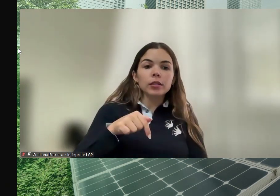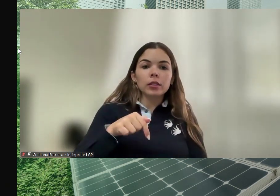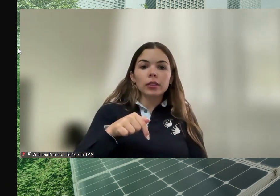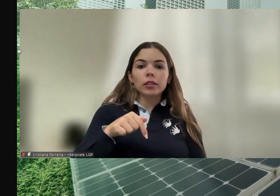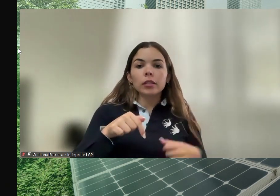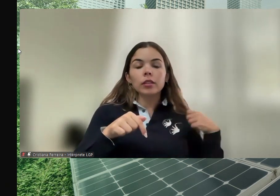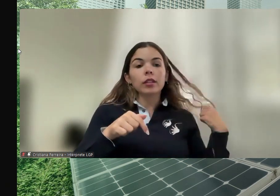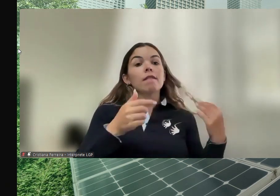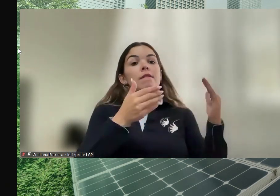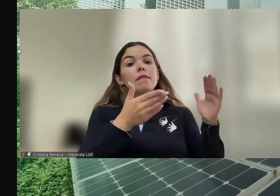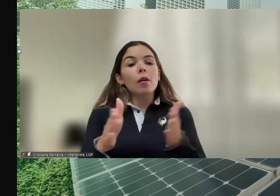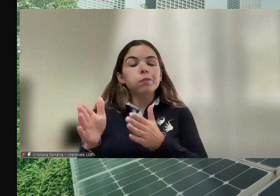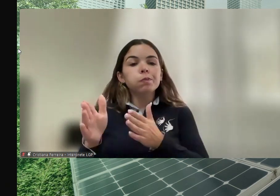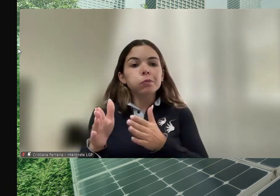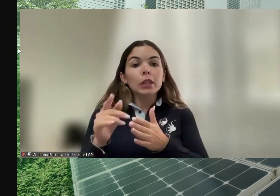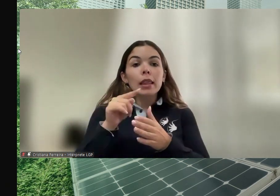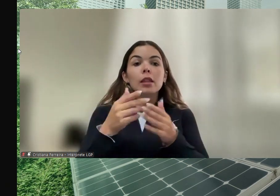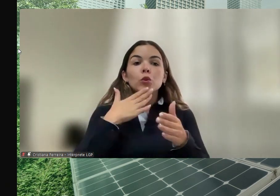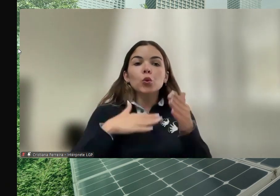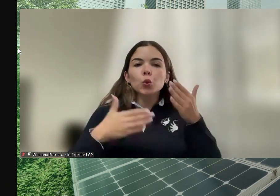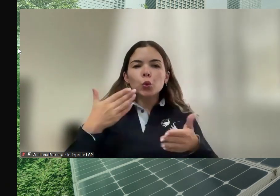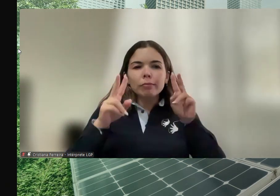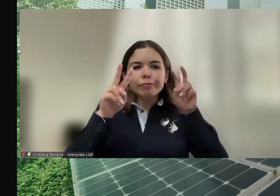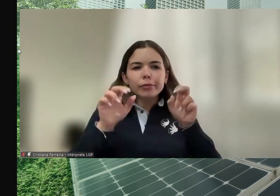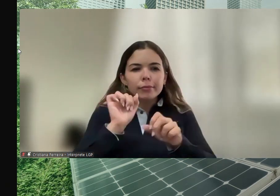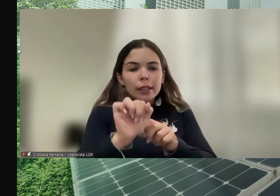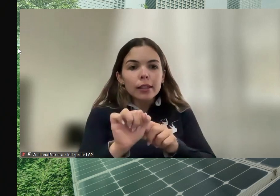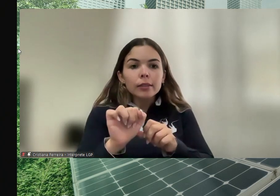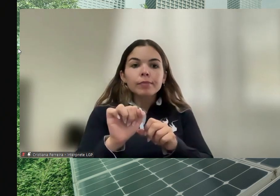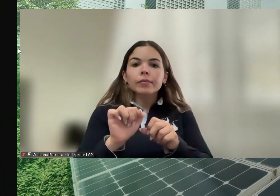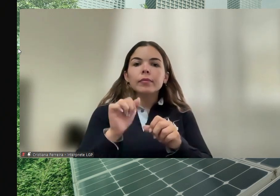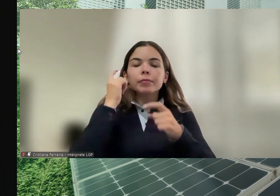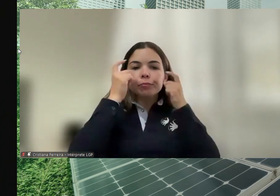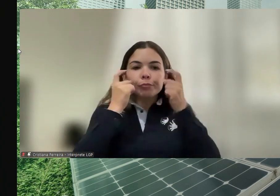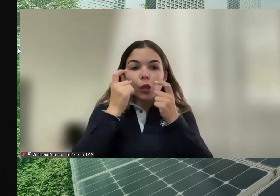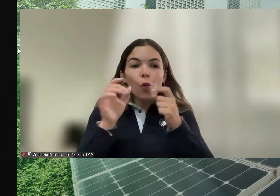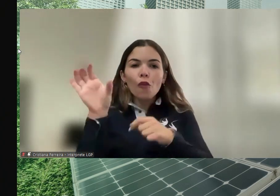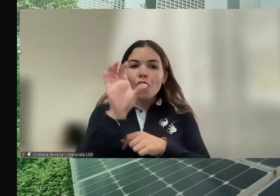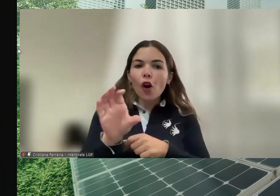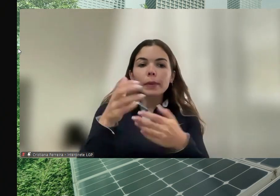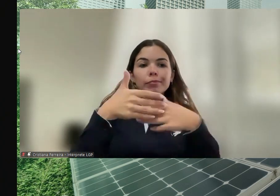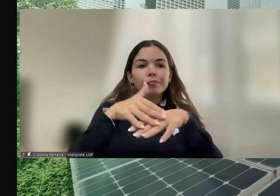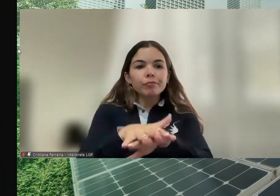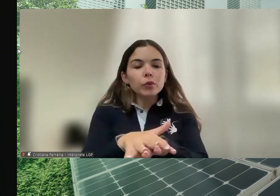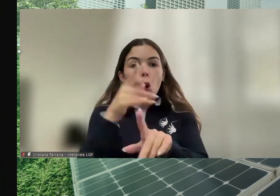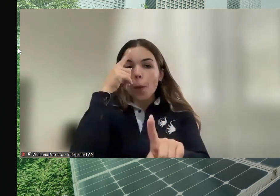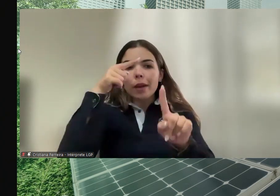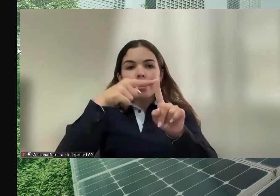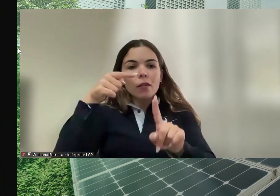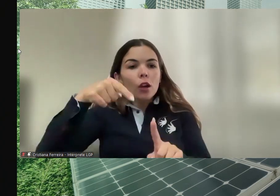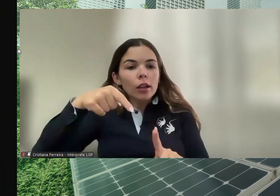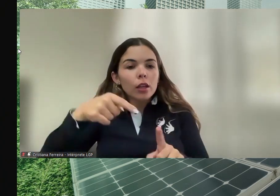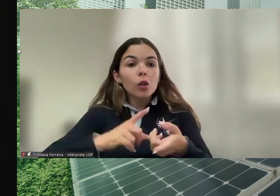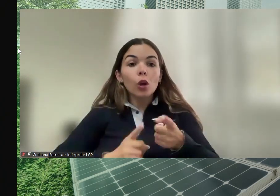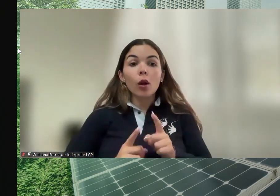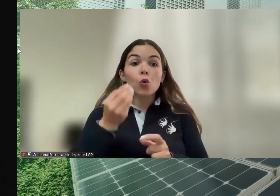esta vertente da sustentabilidade abordada de uma forma integrada. Portanto, no fundo aqui, como é